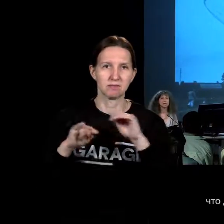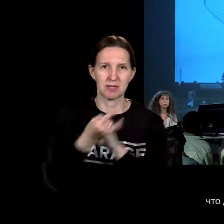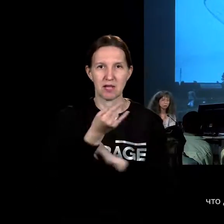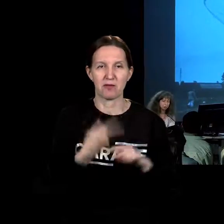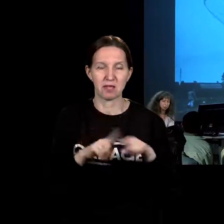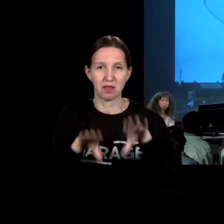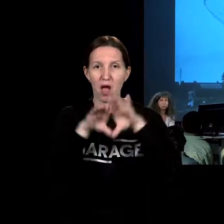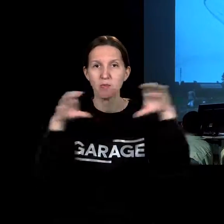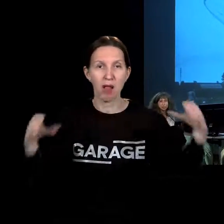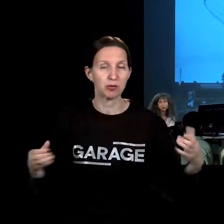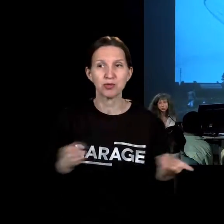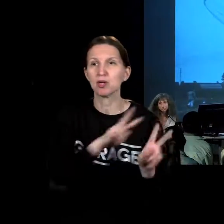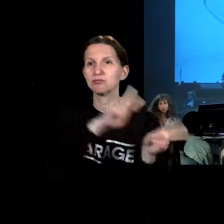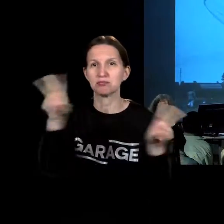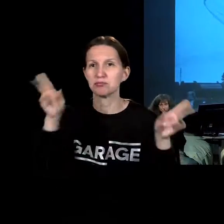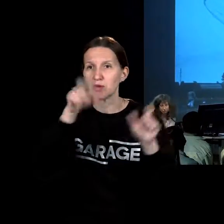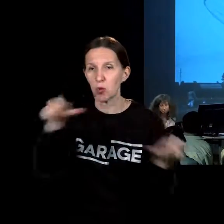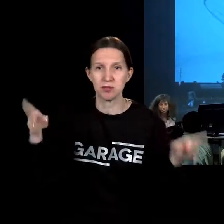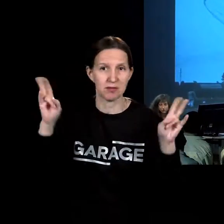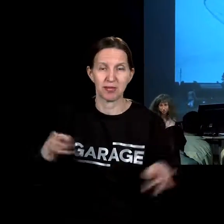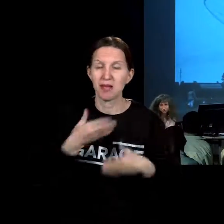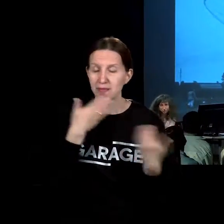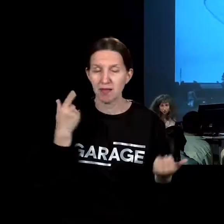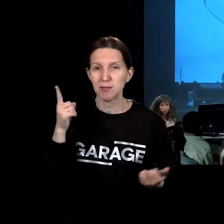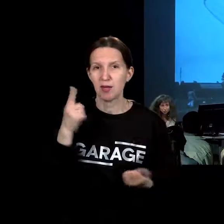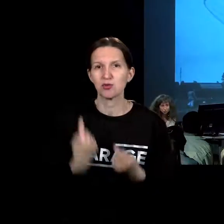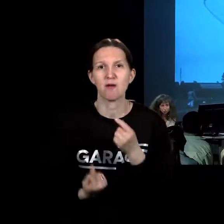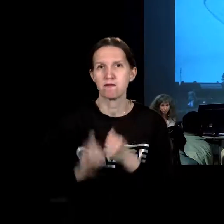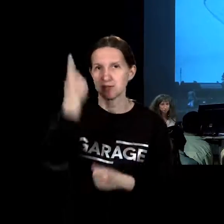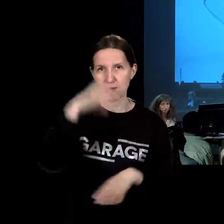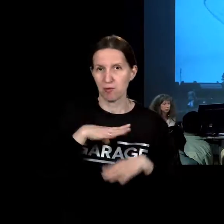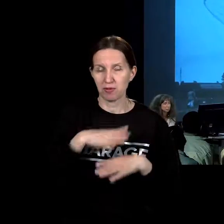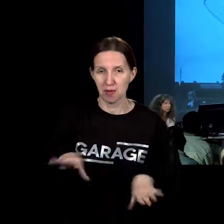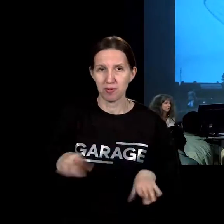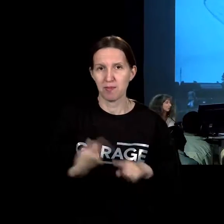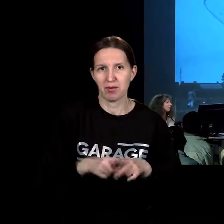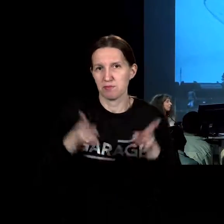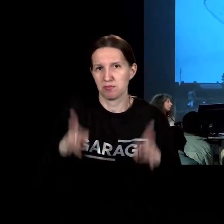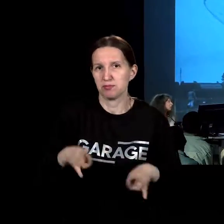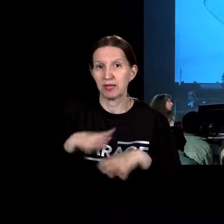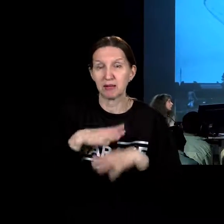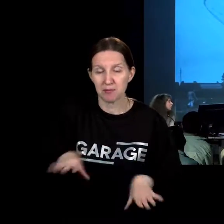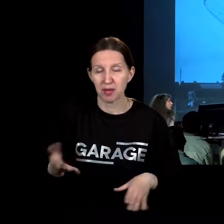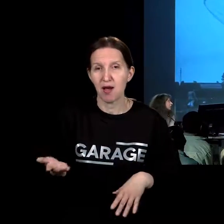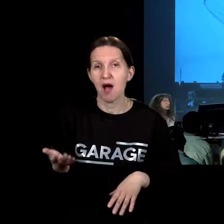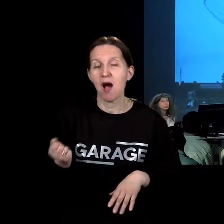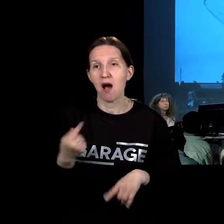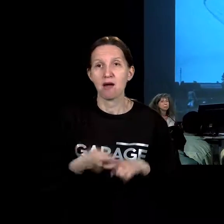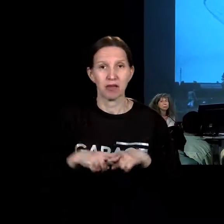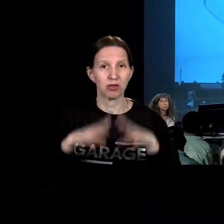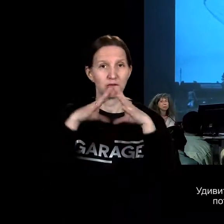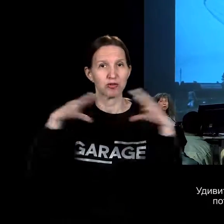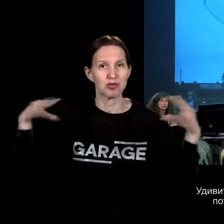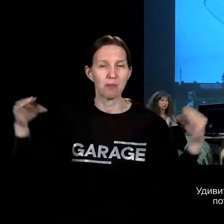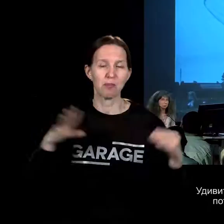разорвалась эта оболочка, никто не пострадал, потому что никто не поднимался настолько высоко, чтобы кто-то мог пострадать. Но, тем не менее, этот дирижабль